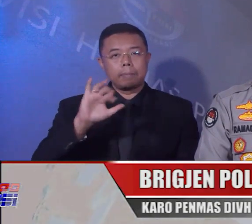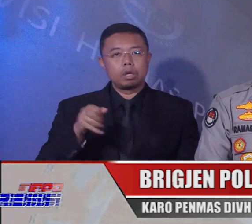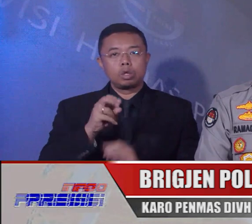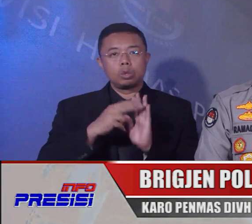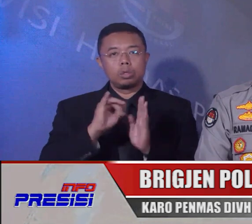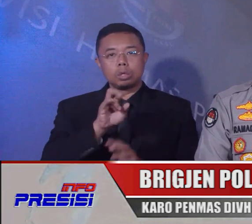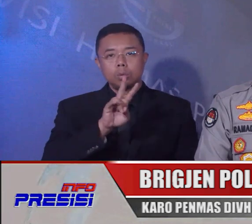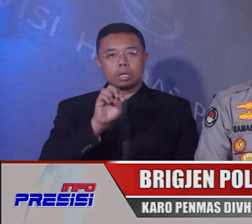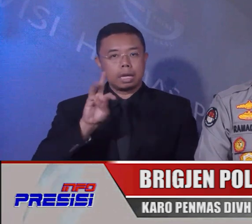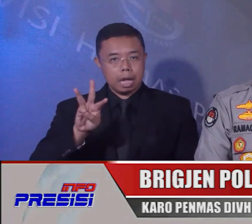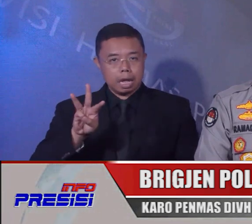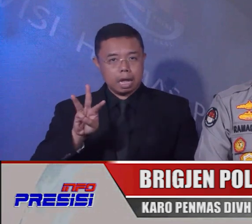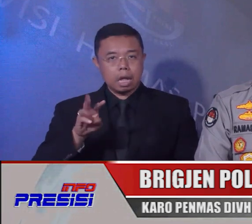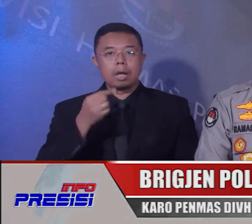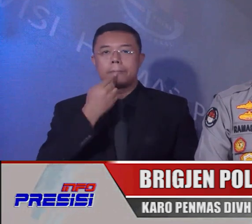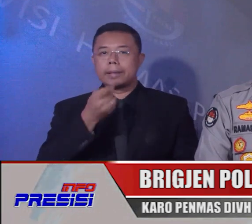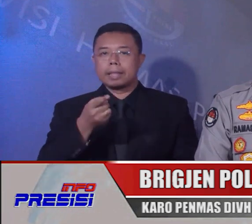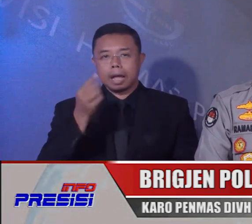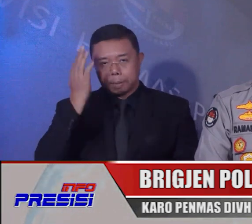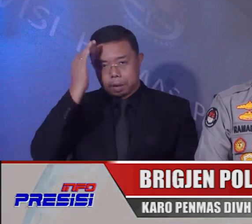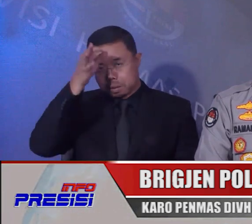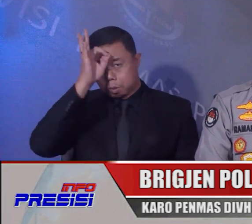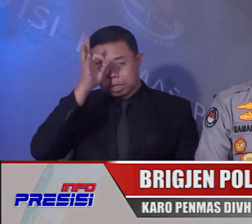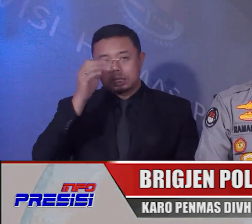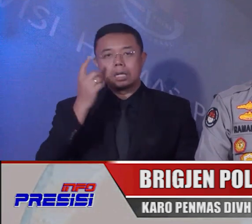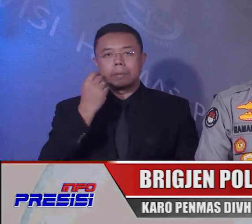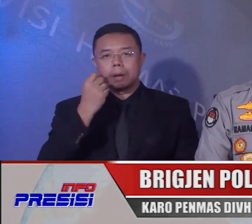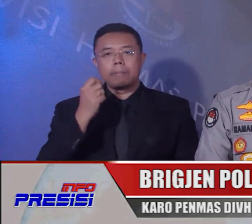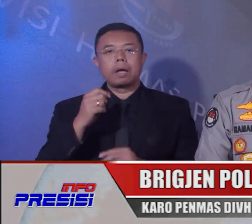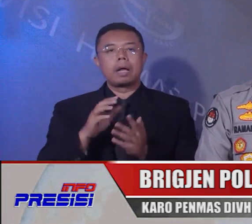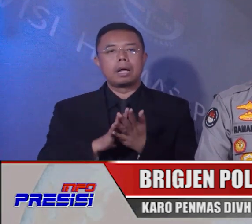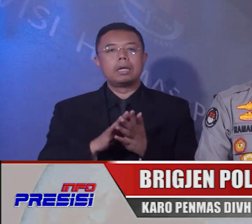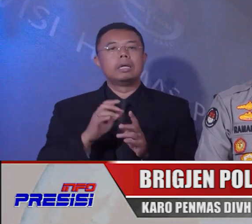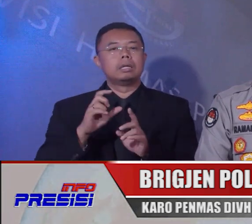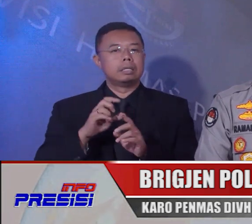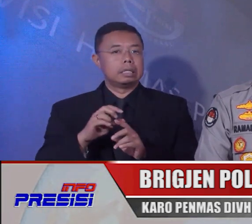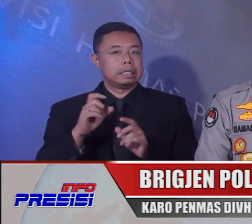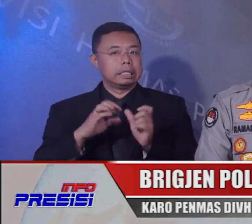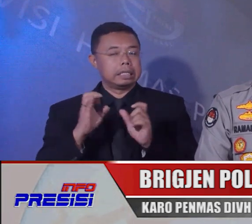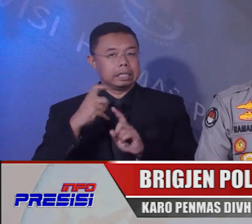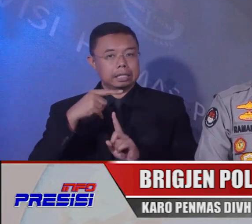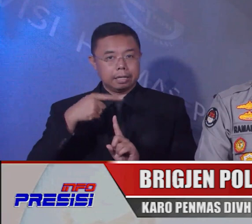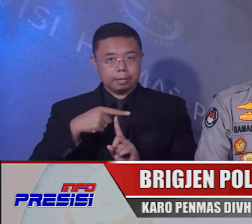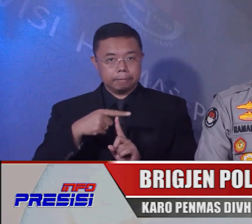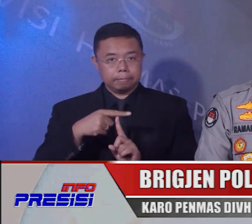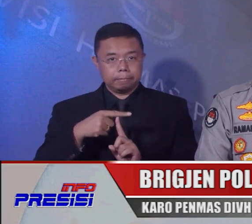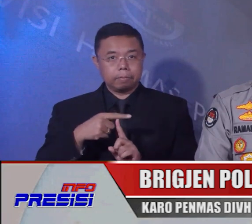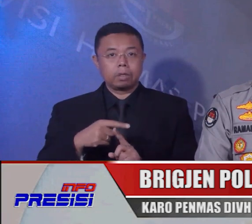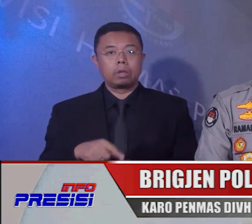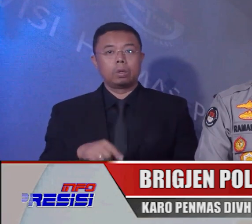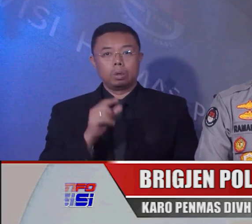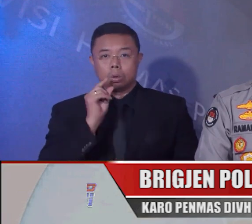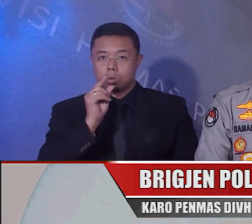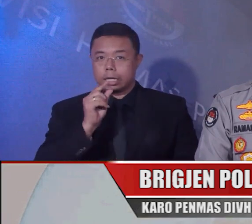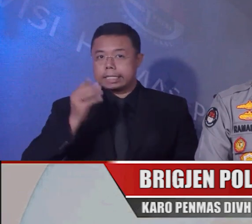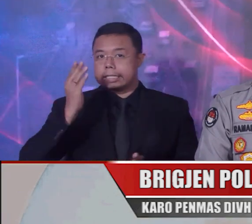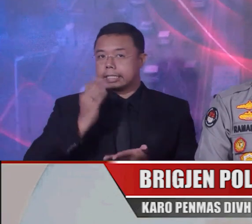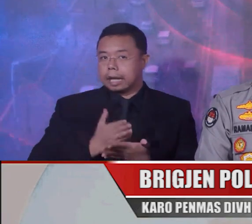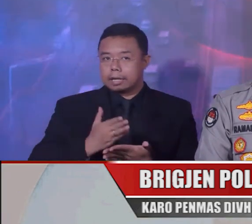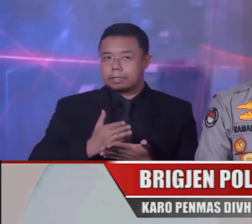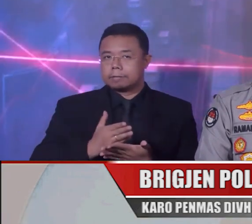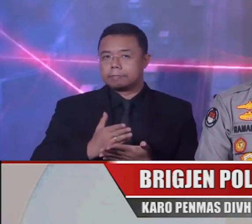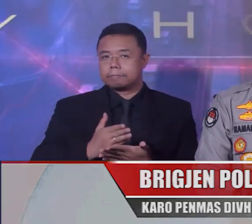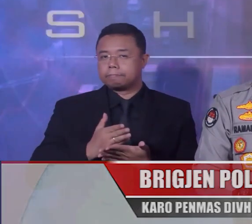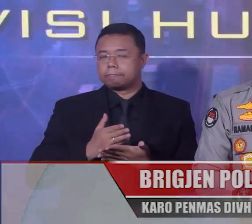Juni 2023 atas perintah Bapak Kapolri Jenderal Polisi Drs untuk